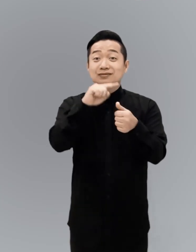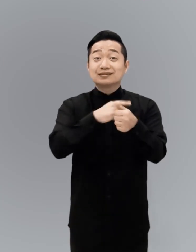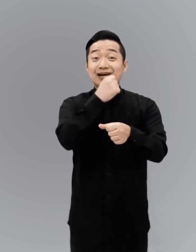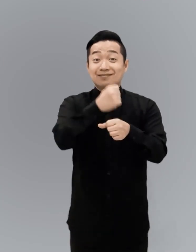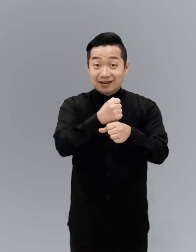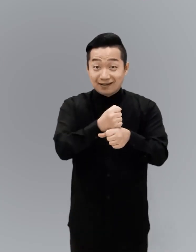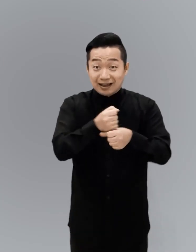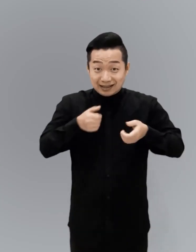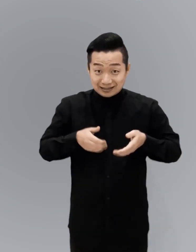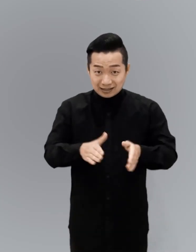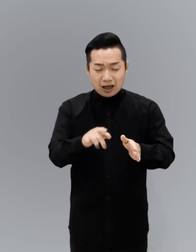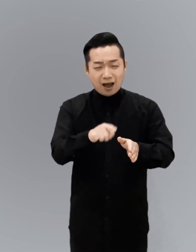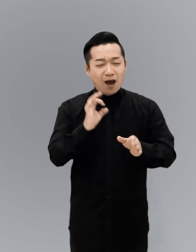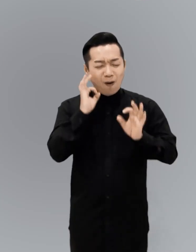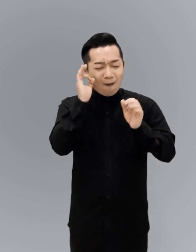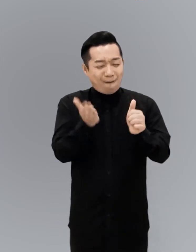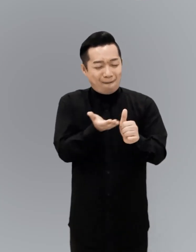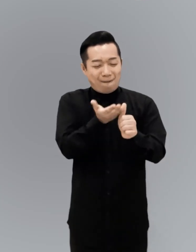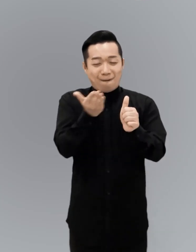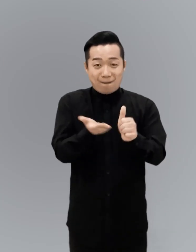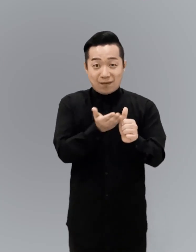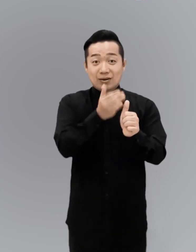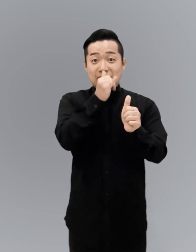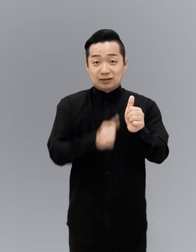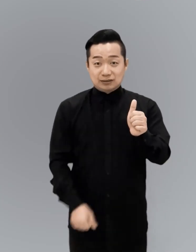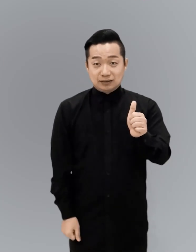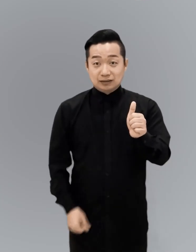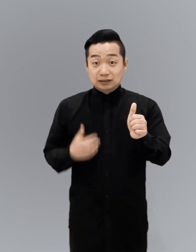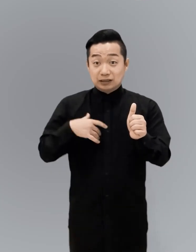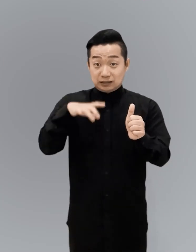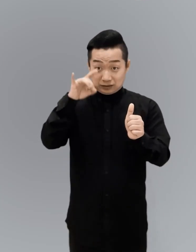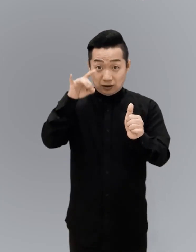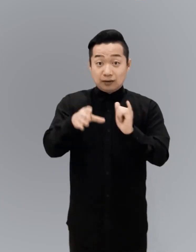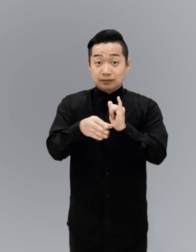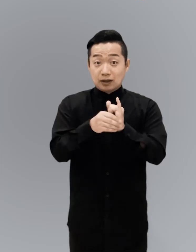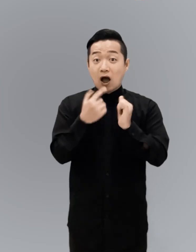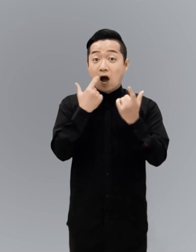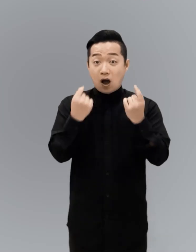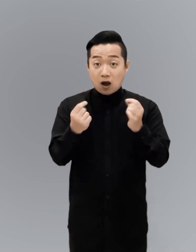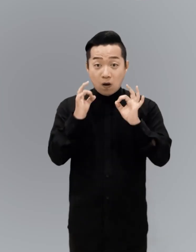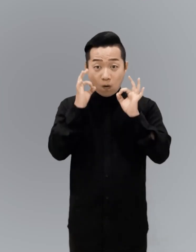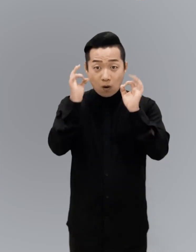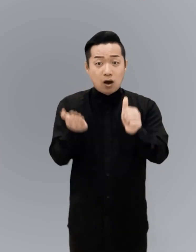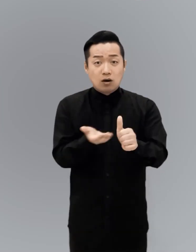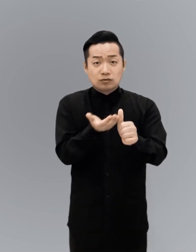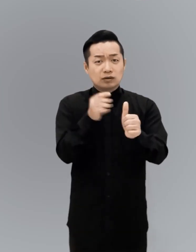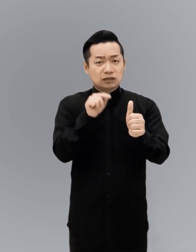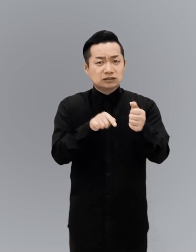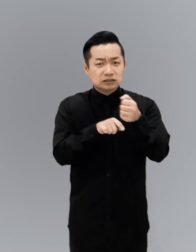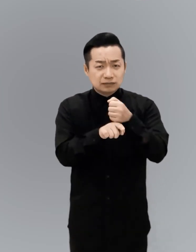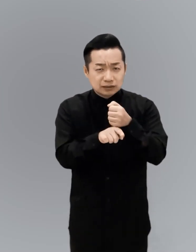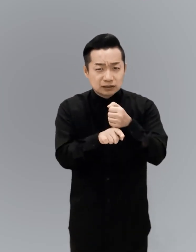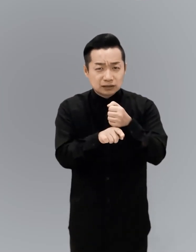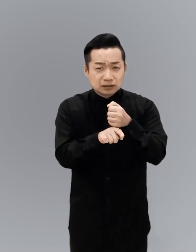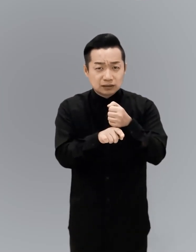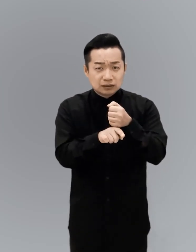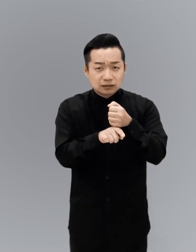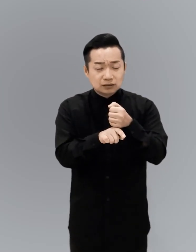생겨나고 태어나서 아이를 이제 정말 정성스럽게 키우는데 제가 아이를 처음에 가졌던 것처럼 정성스럽게 한다는